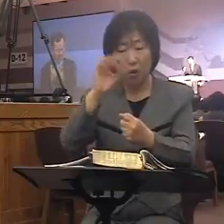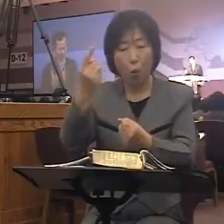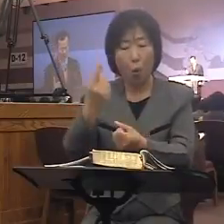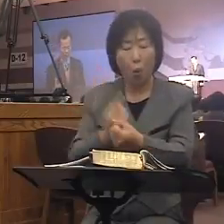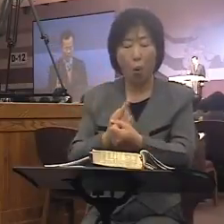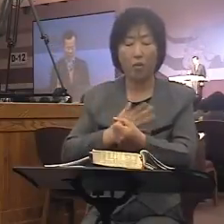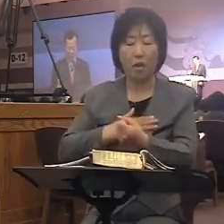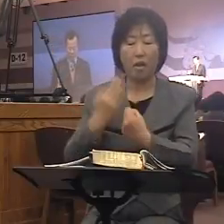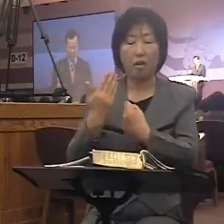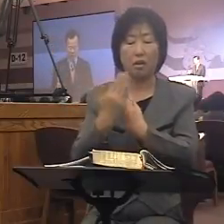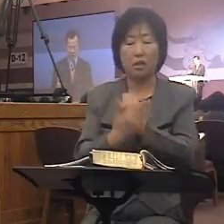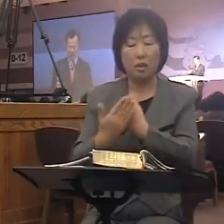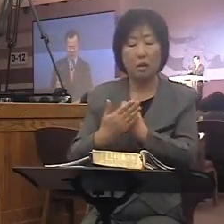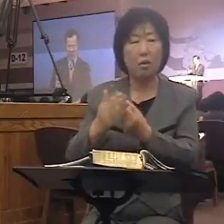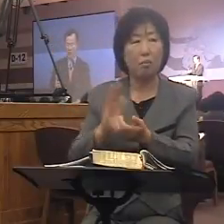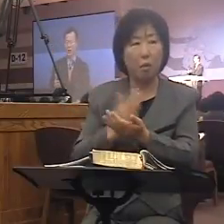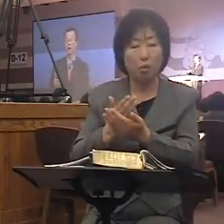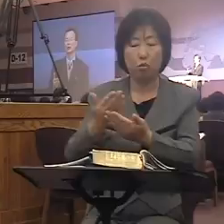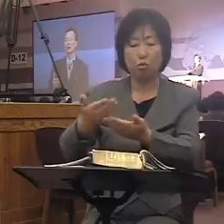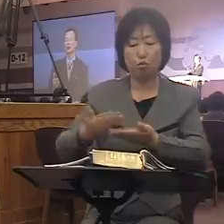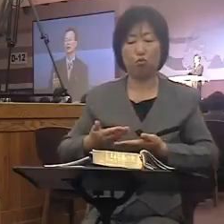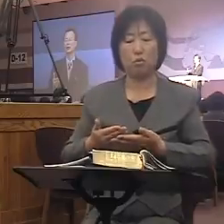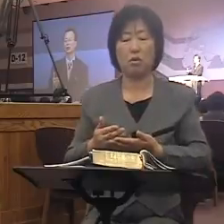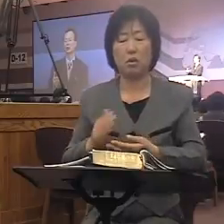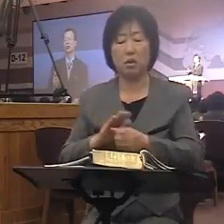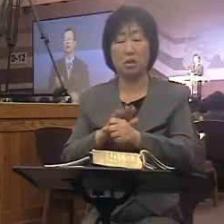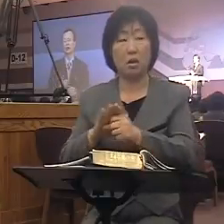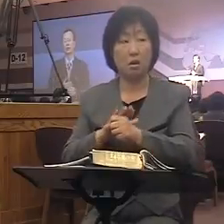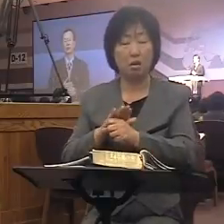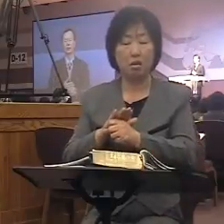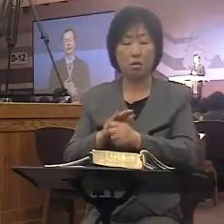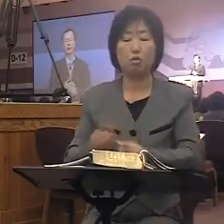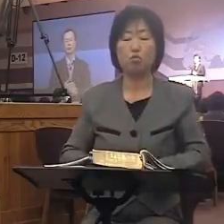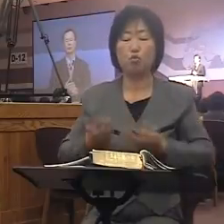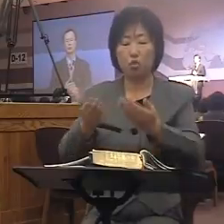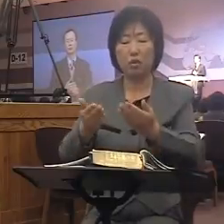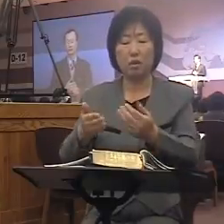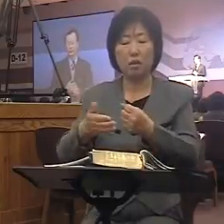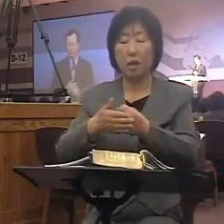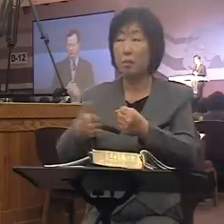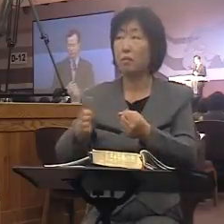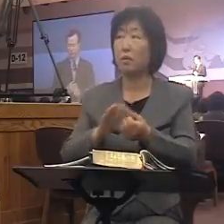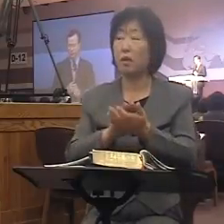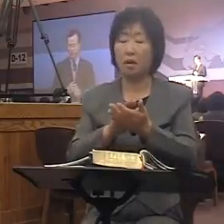나에게 은혜를 베푸시고 사랑을 주셨기 때문입니다.